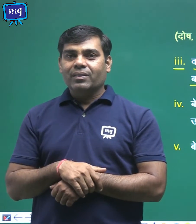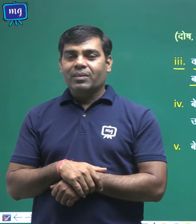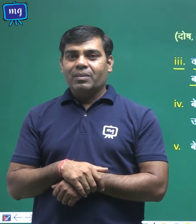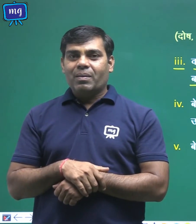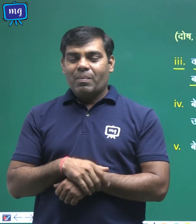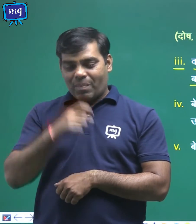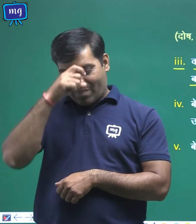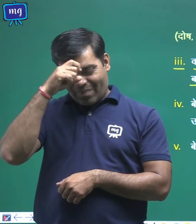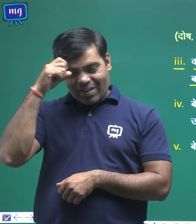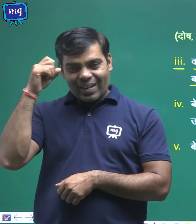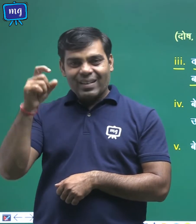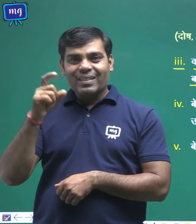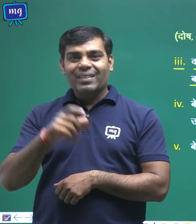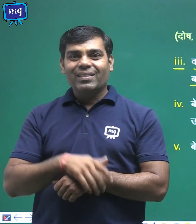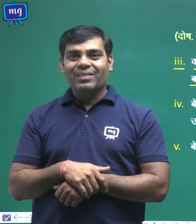मेहनत।